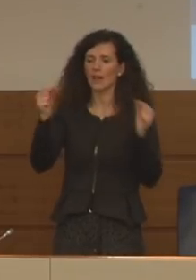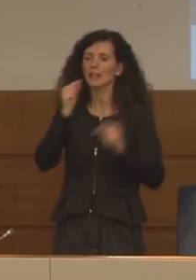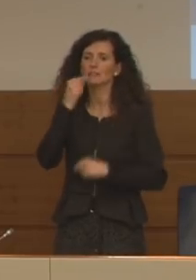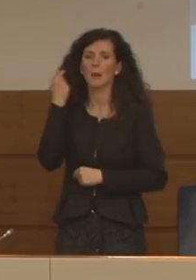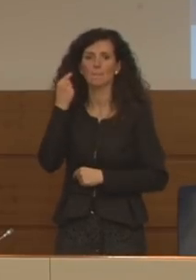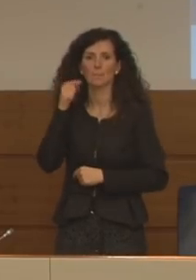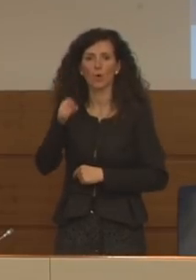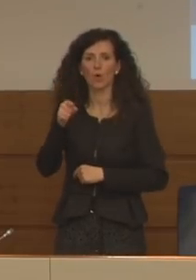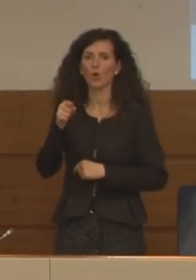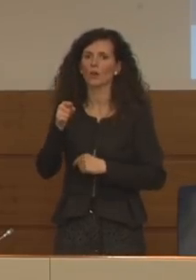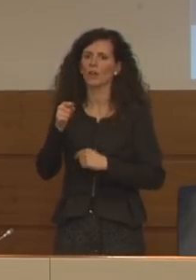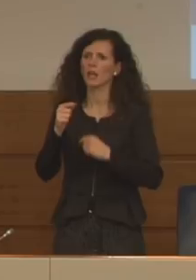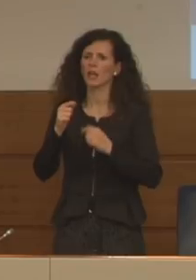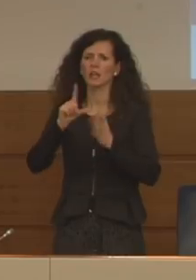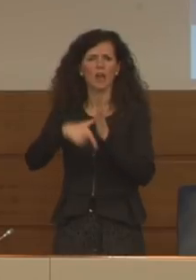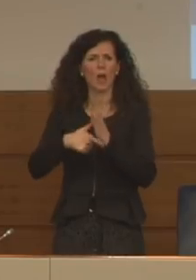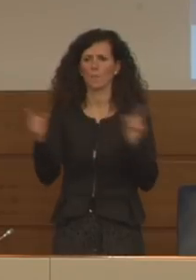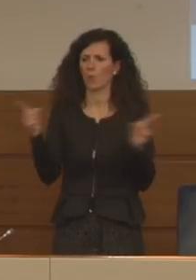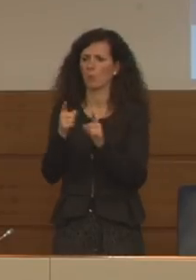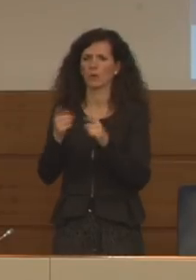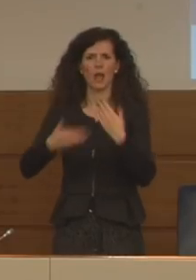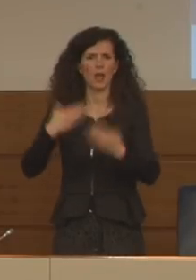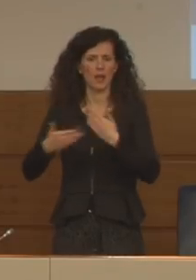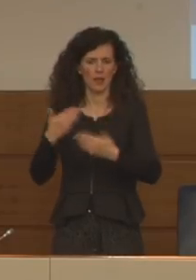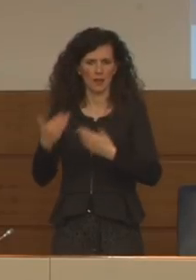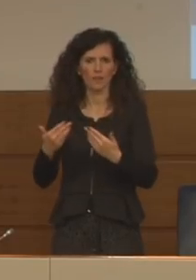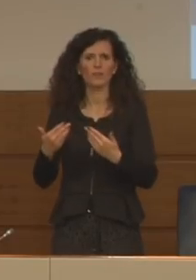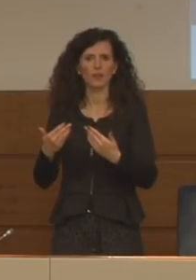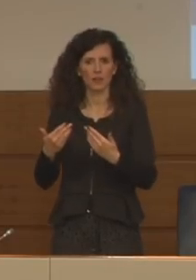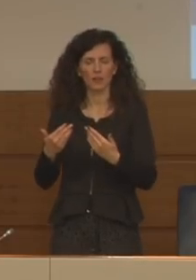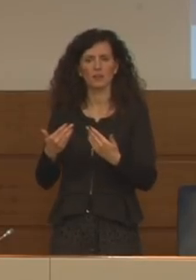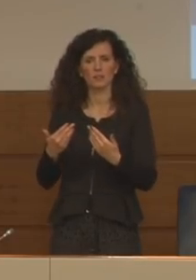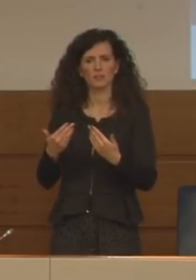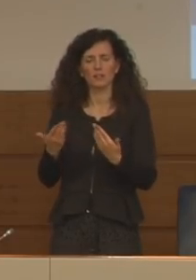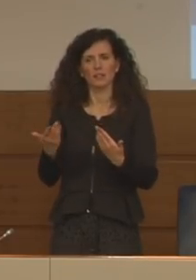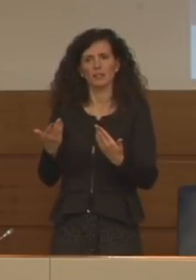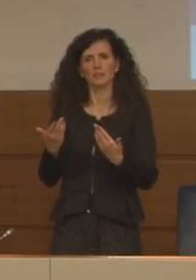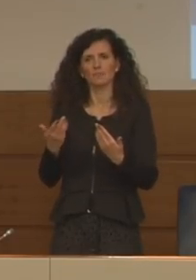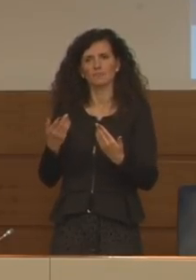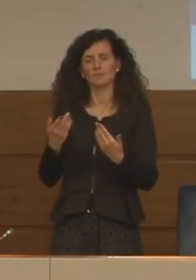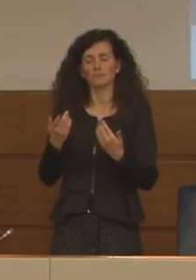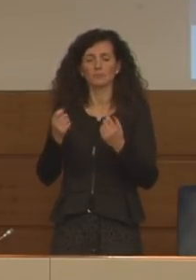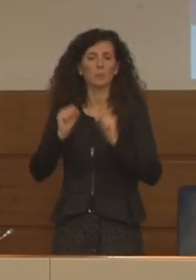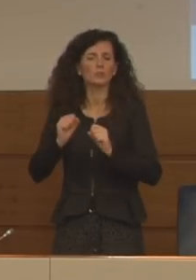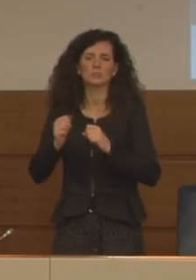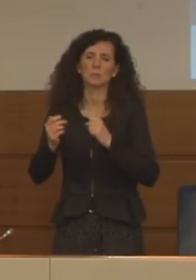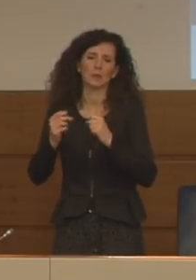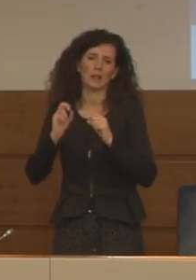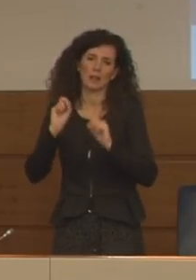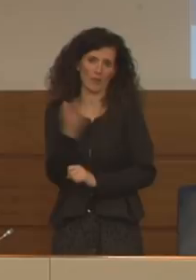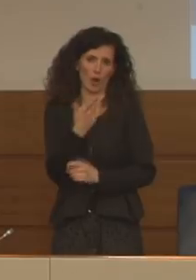quanto più precocemente e quanto è quanto più ampiamente possibile